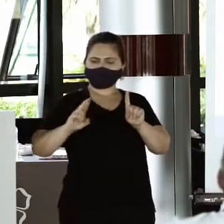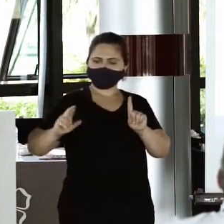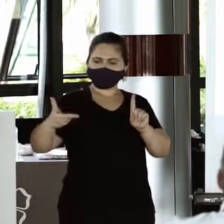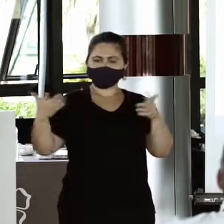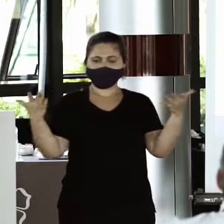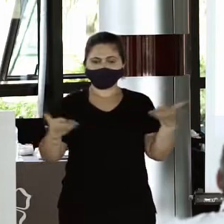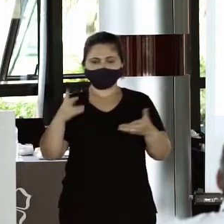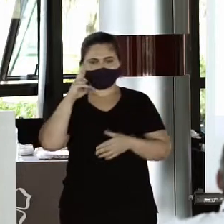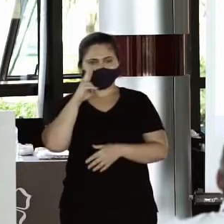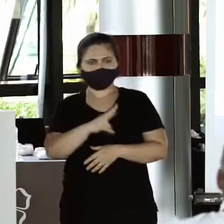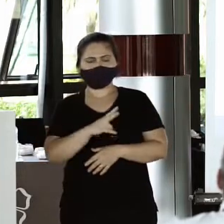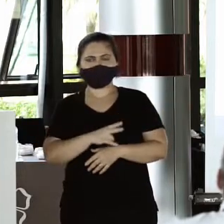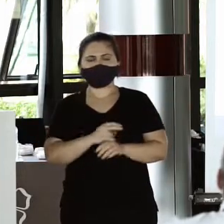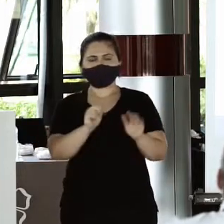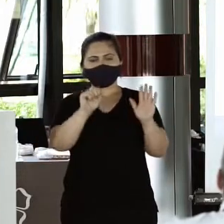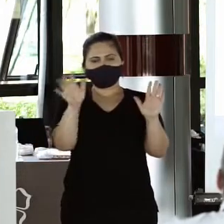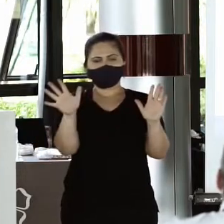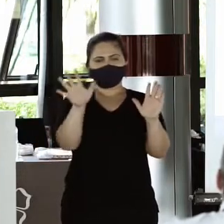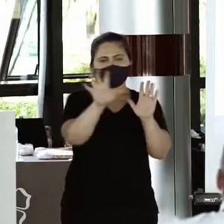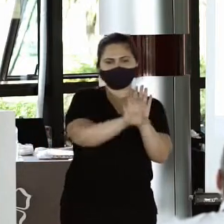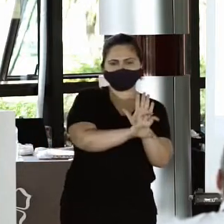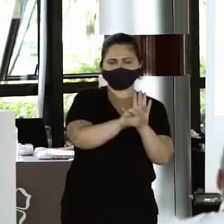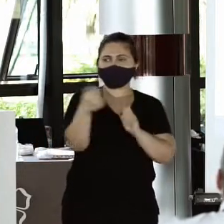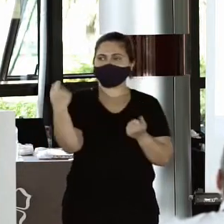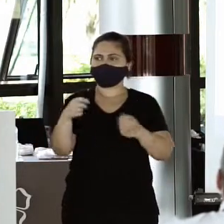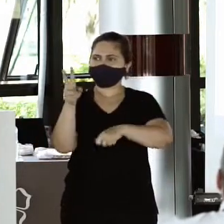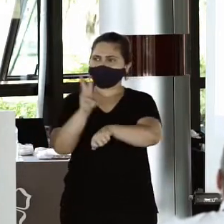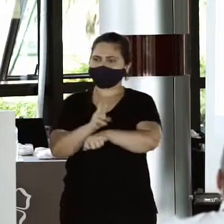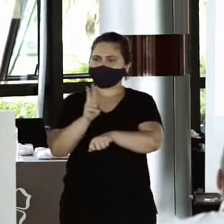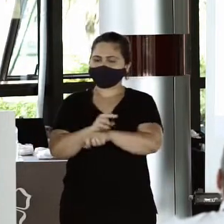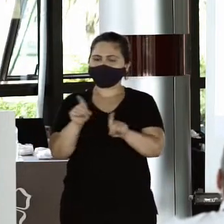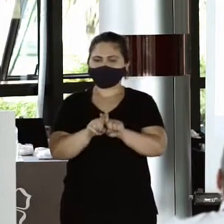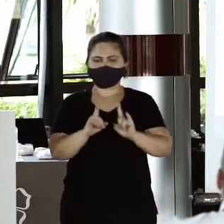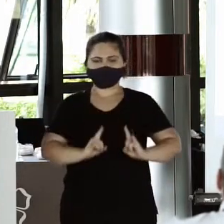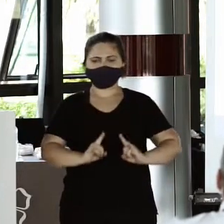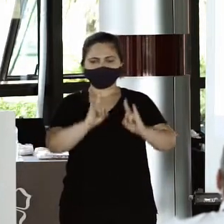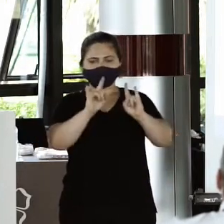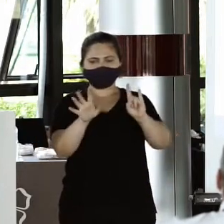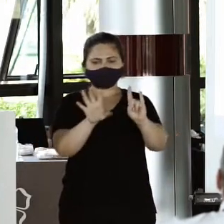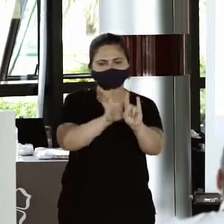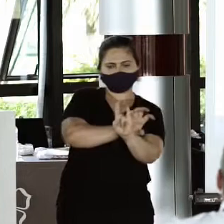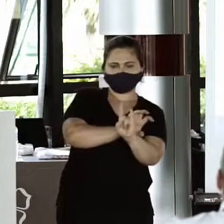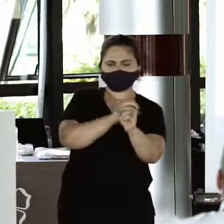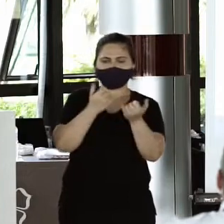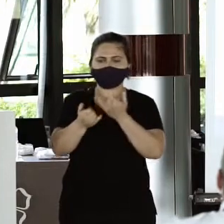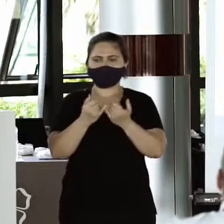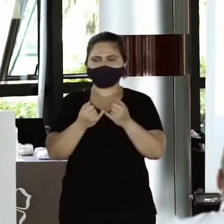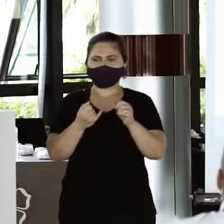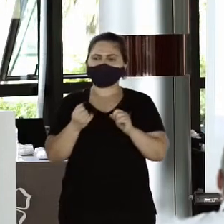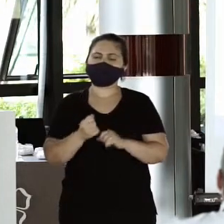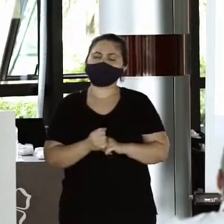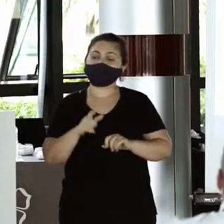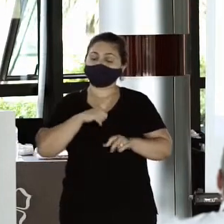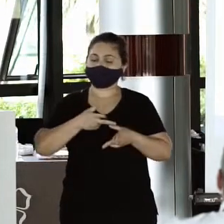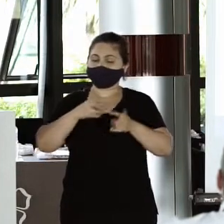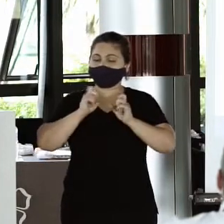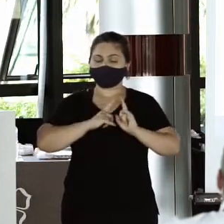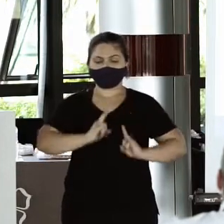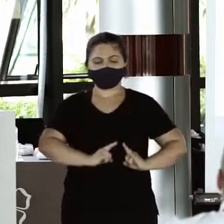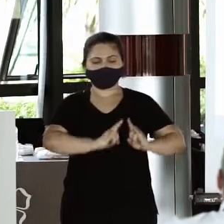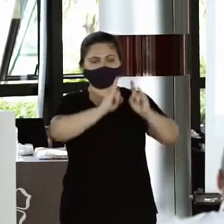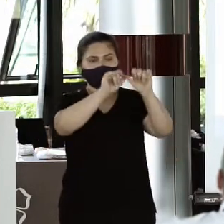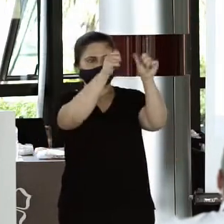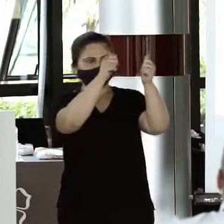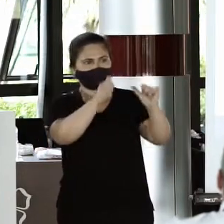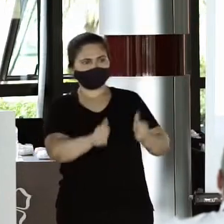só. As sombras. Temos que tomar cuidado com as sombras também. Perceba aqui o seguinte, eu tenho uma imagem